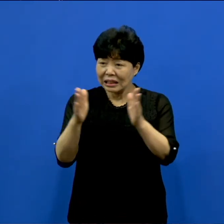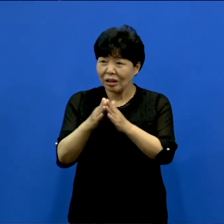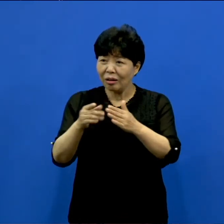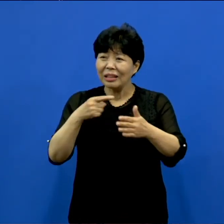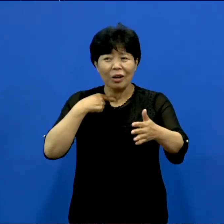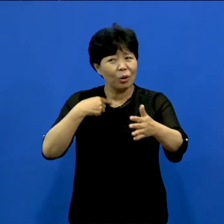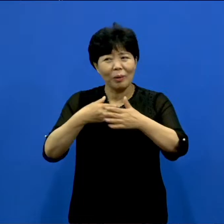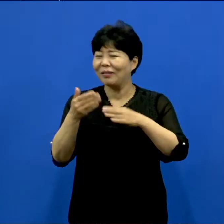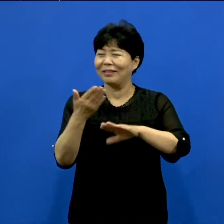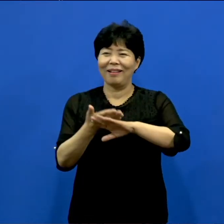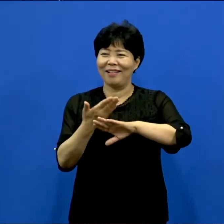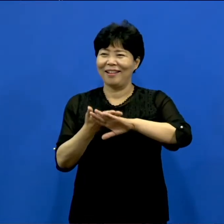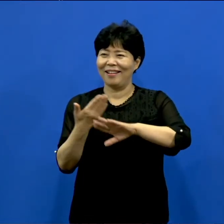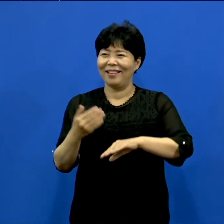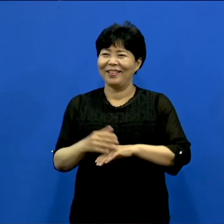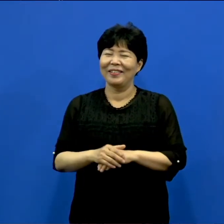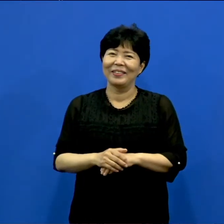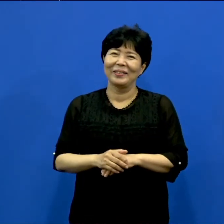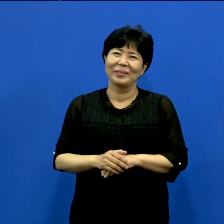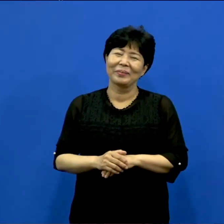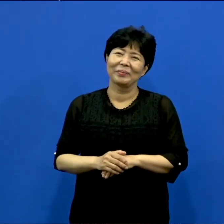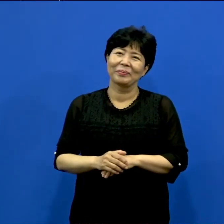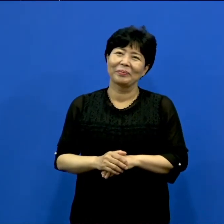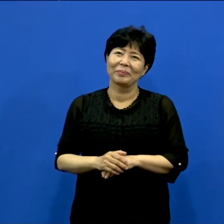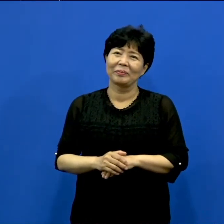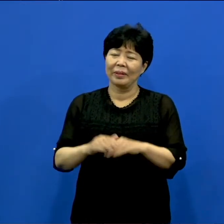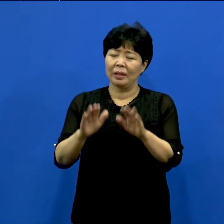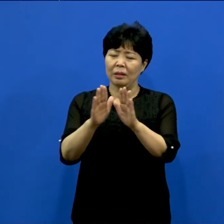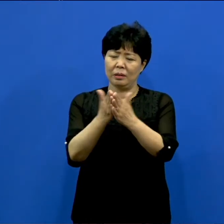요리책이라는 책은 다 읽었는데 한 번도 맛을 본 적이 없어.